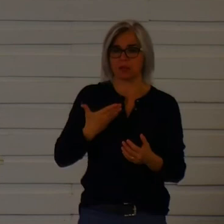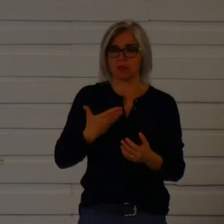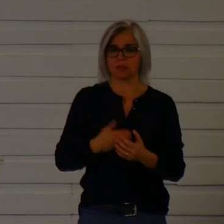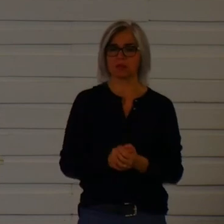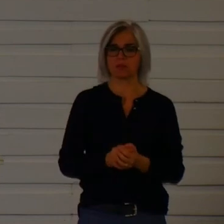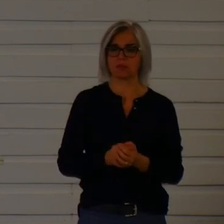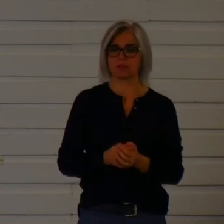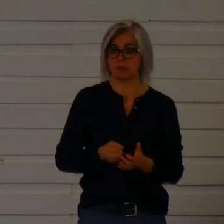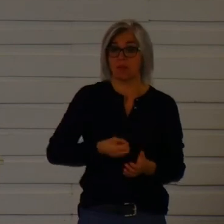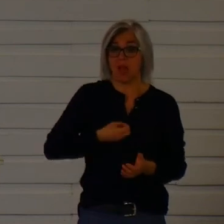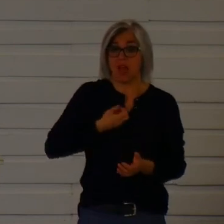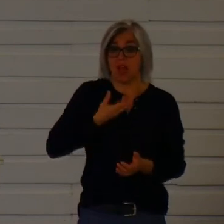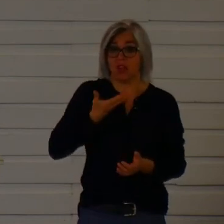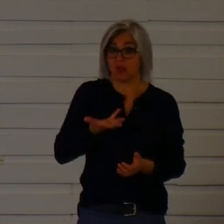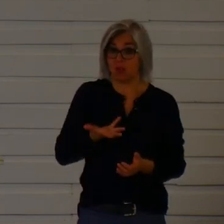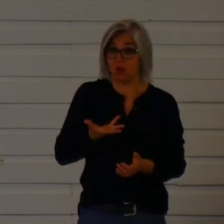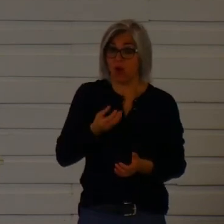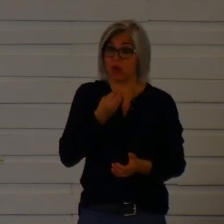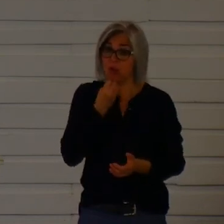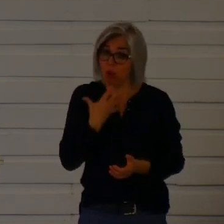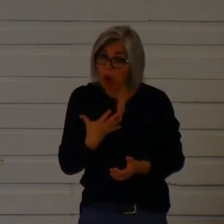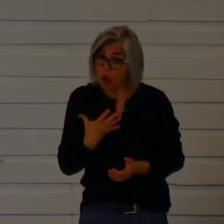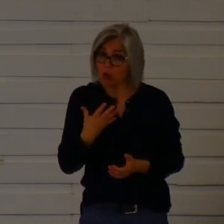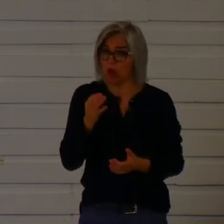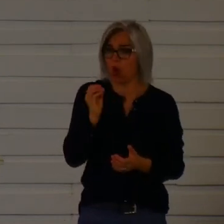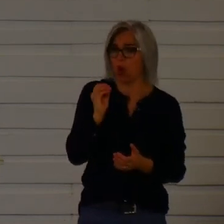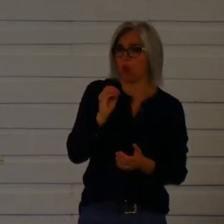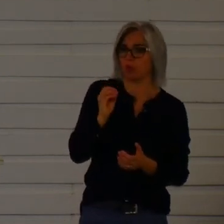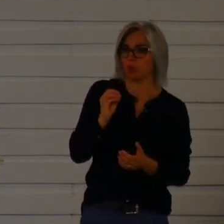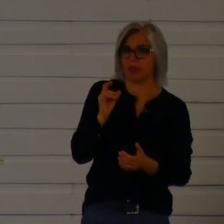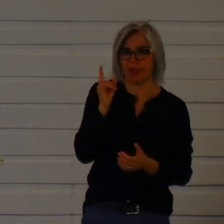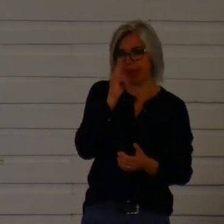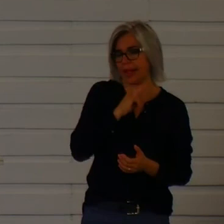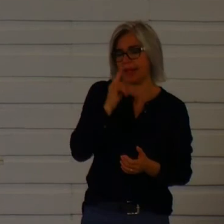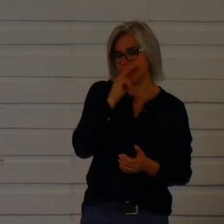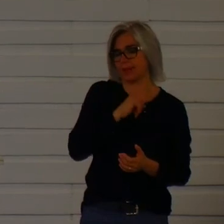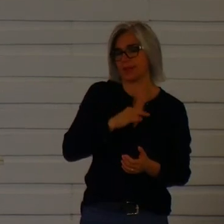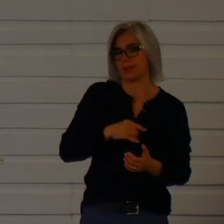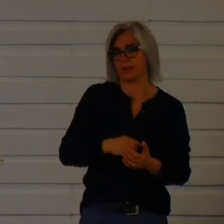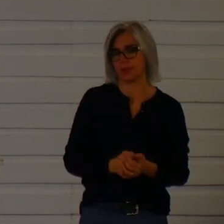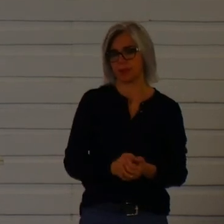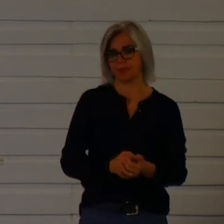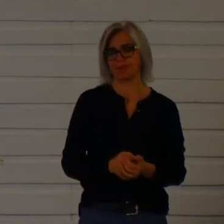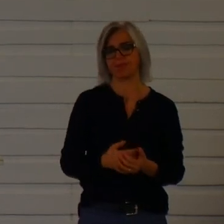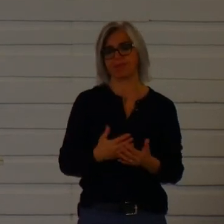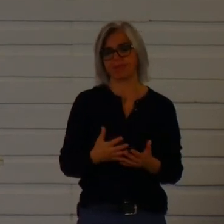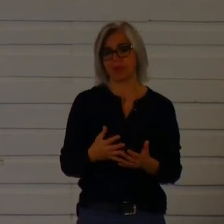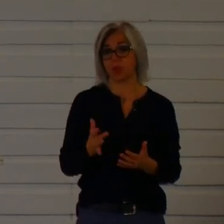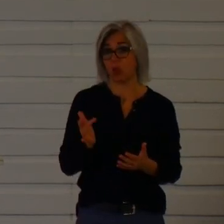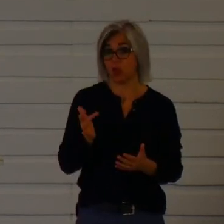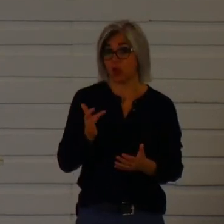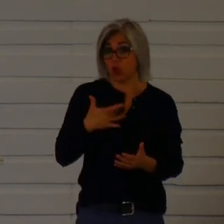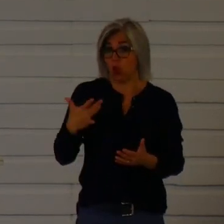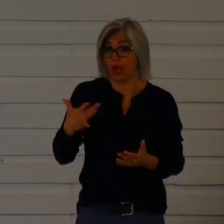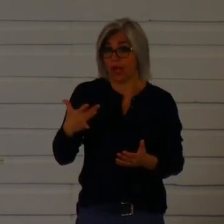a volte, è normale che viene fuori una ribellione, una situazione difficile, ma se il